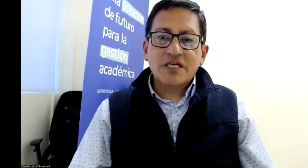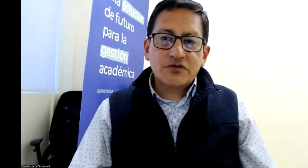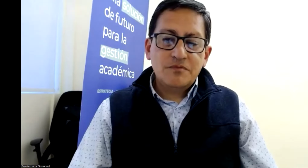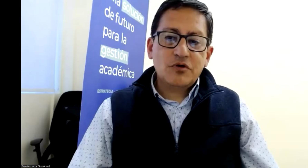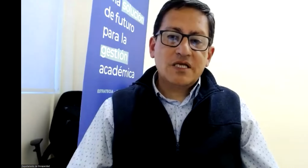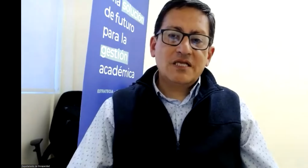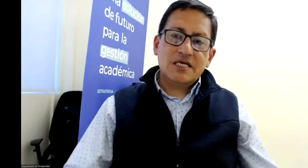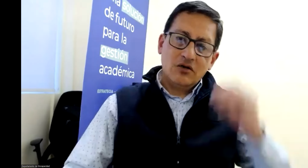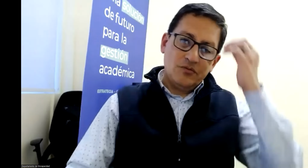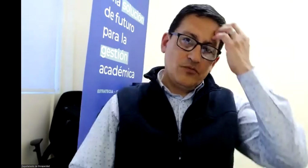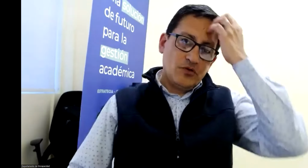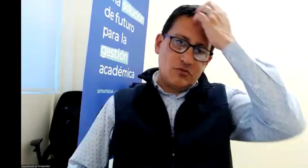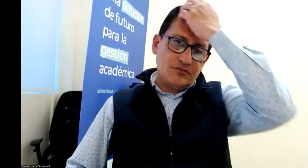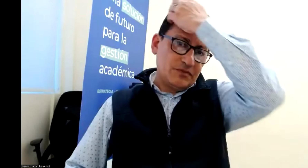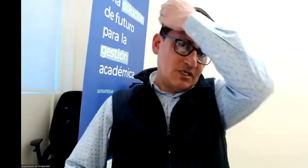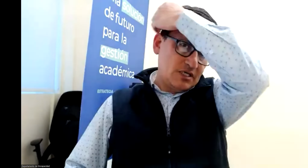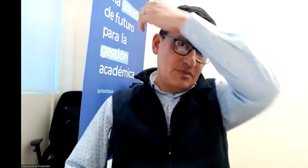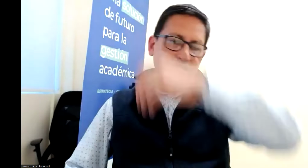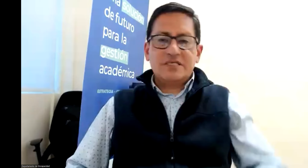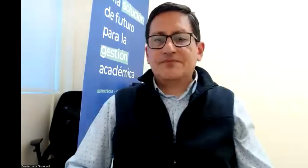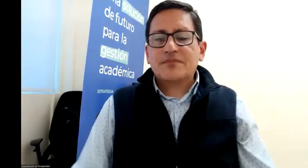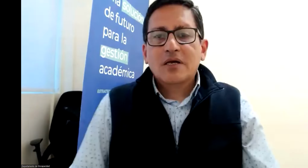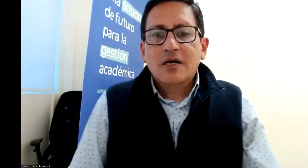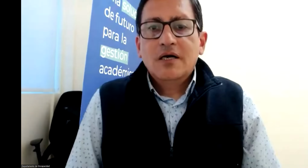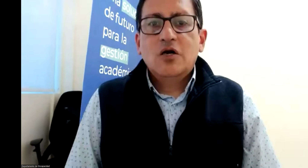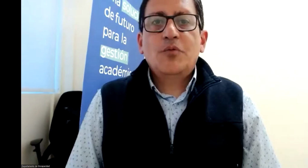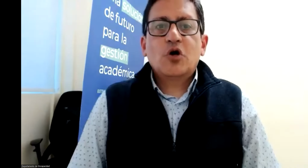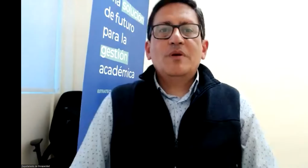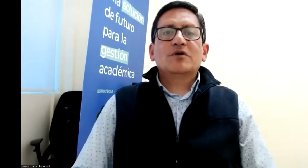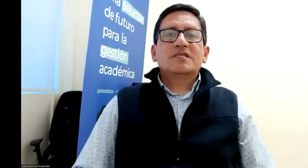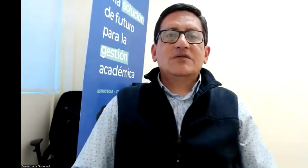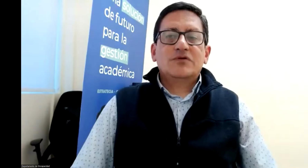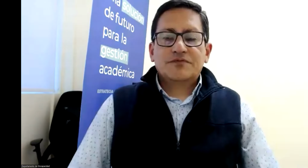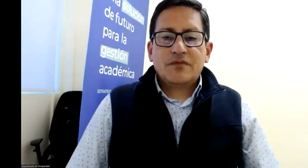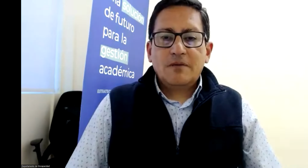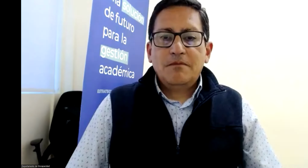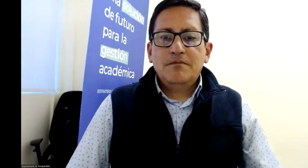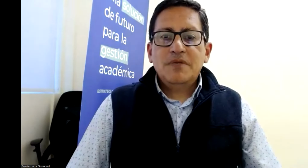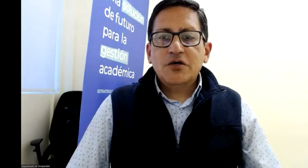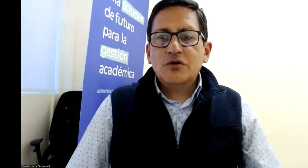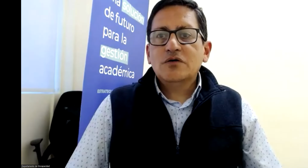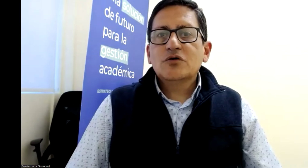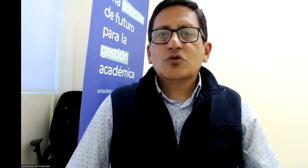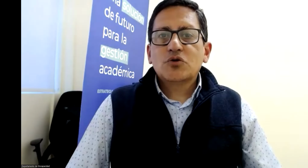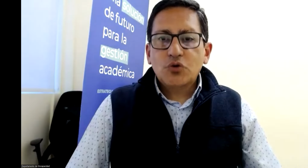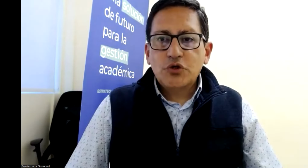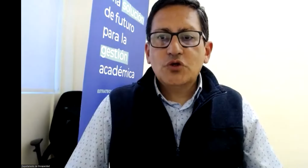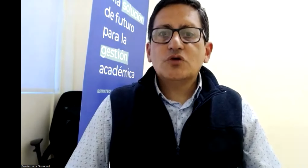sí que son importantes que los podamos memorizar los pronombres posesivos mío tuyo